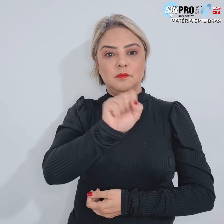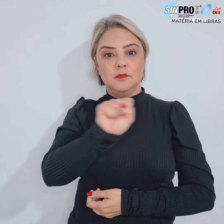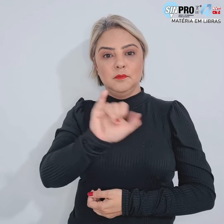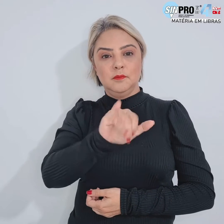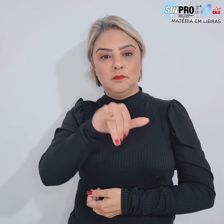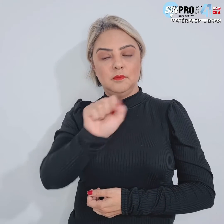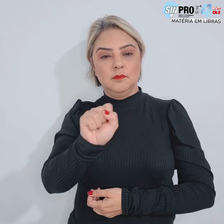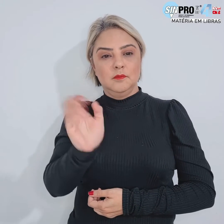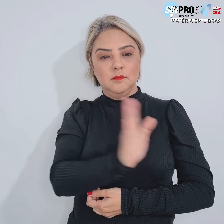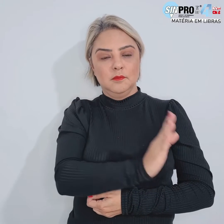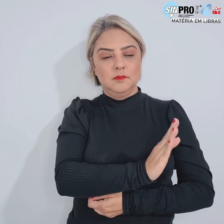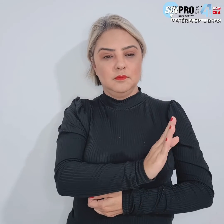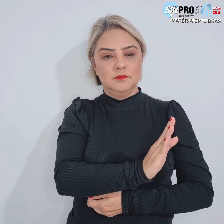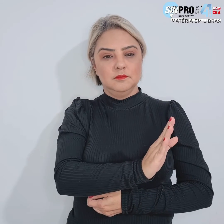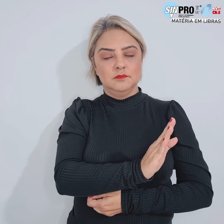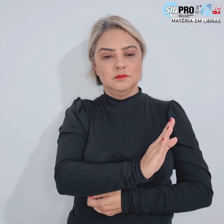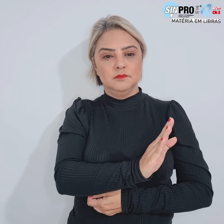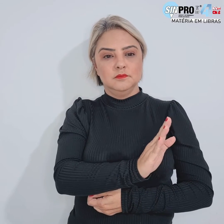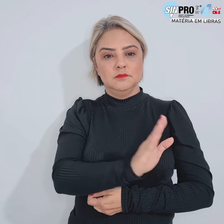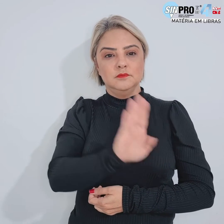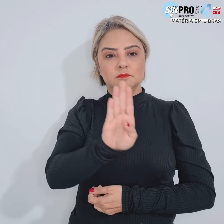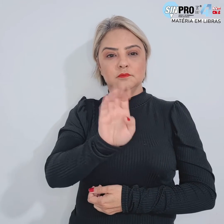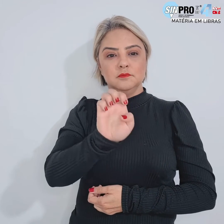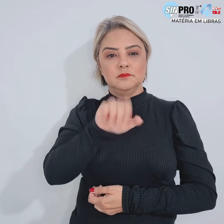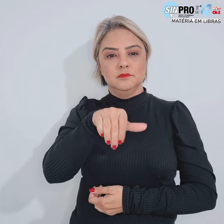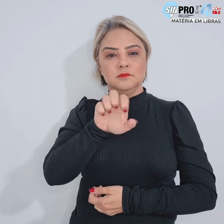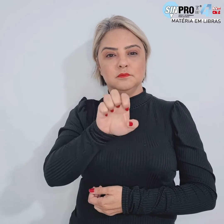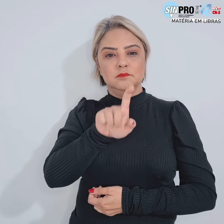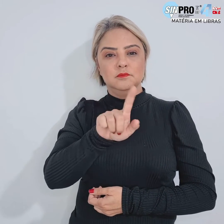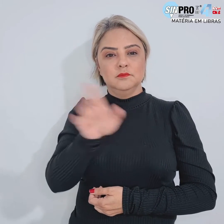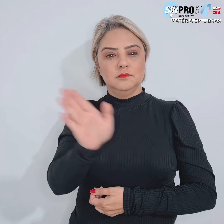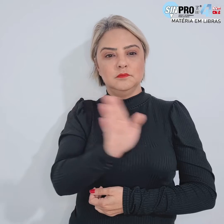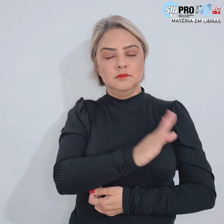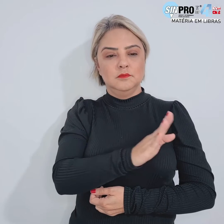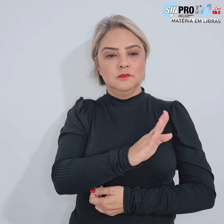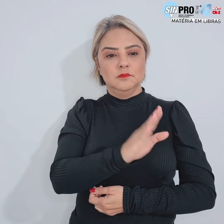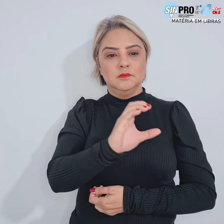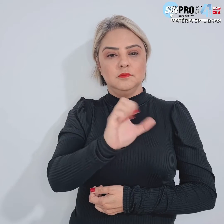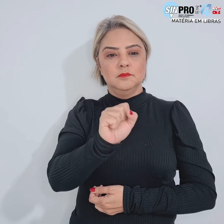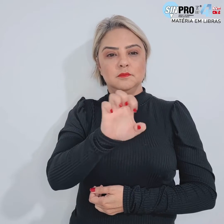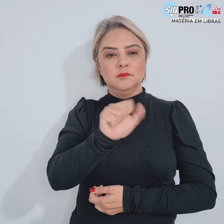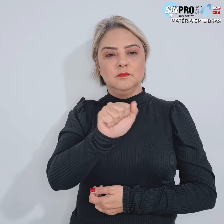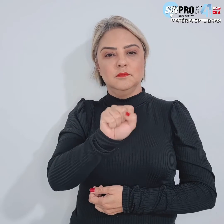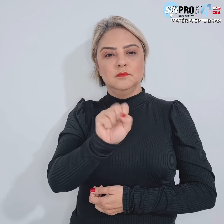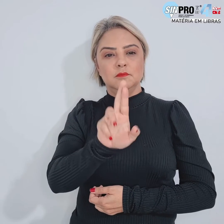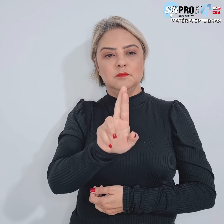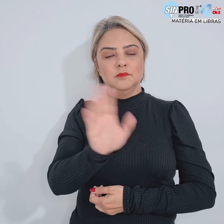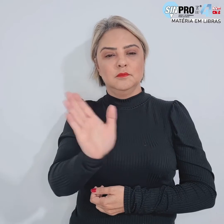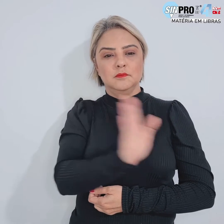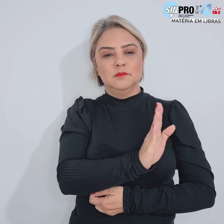Gato, Bené Valadares, César Oliveira,